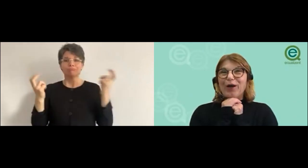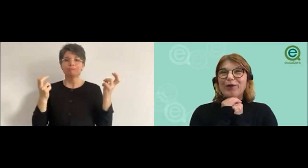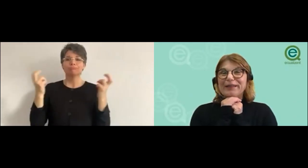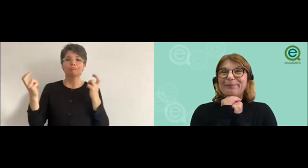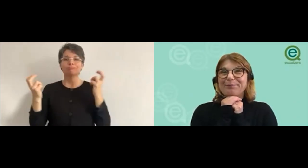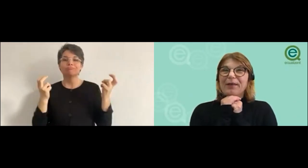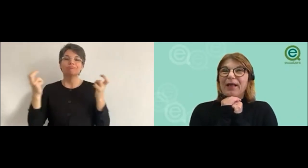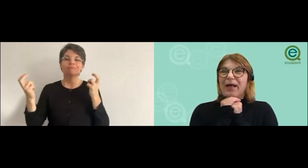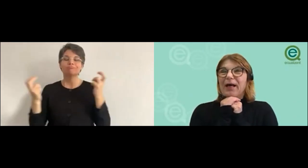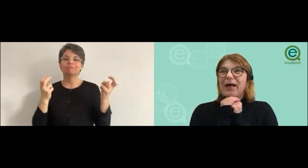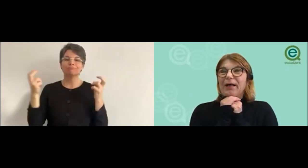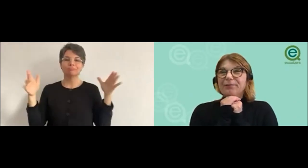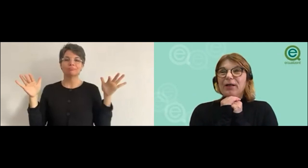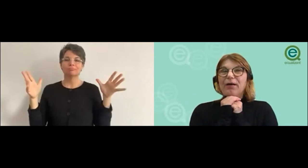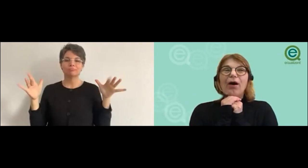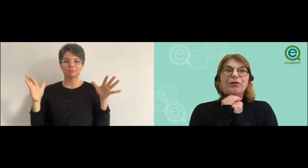sozusagen